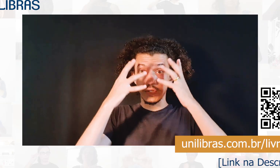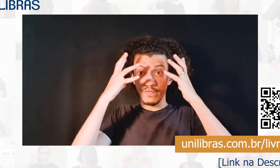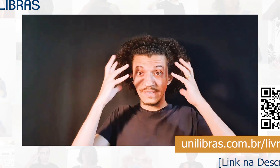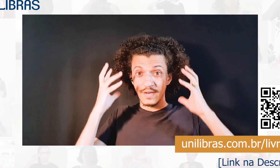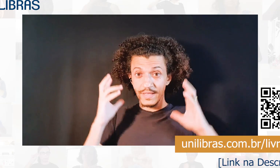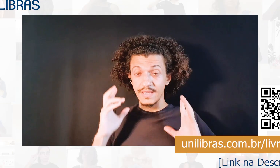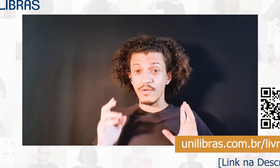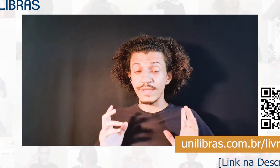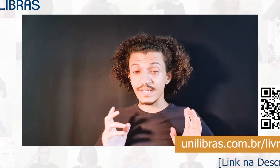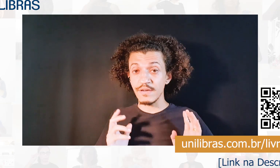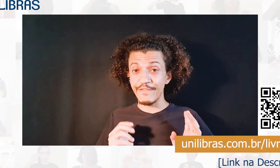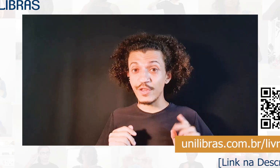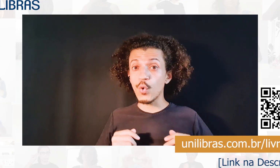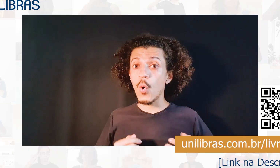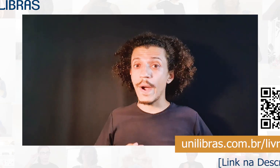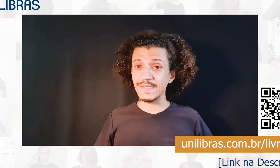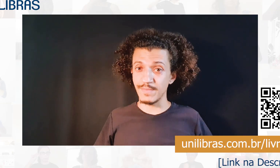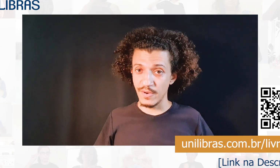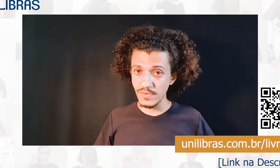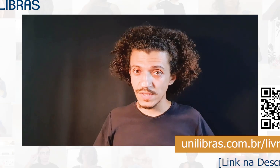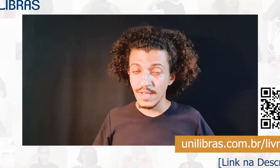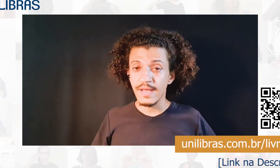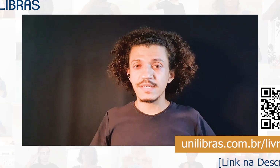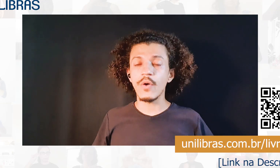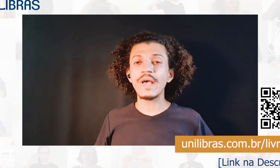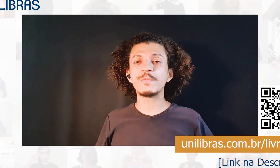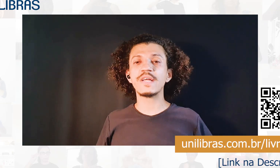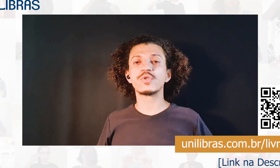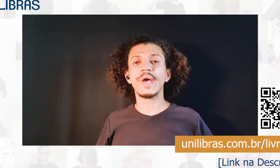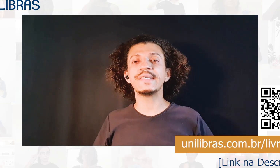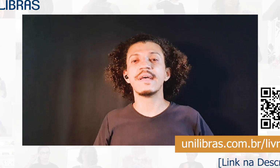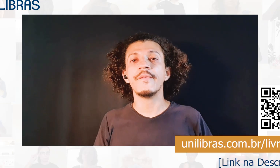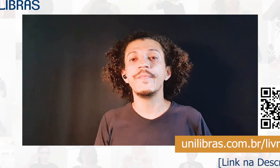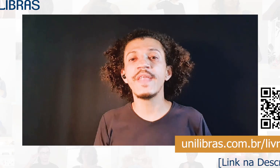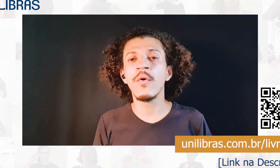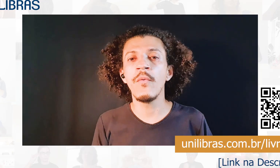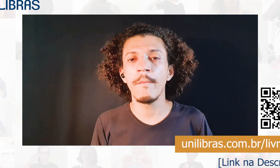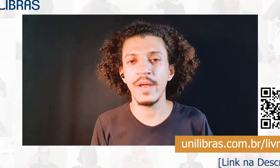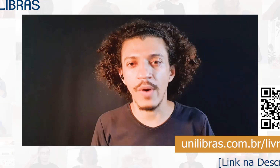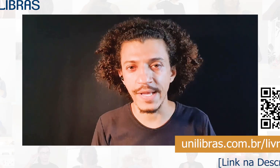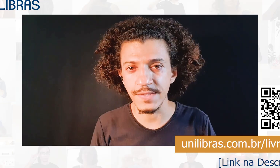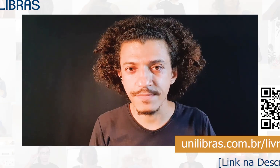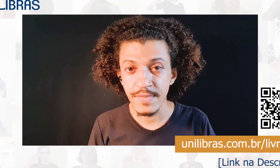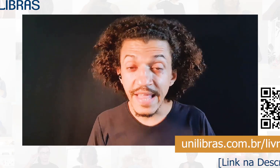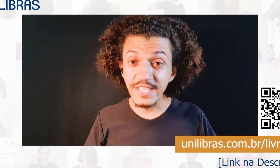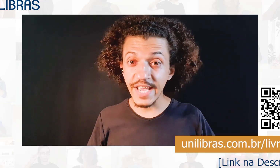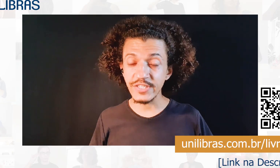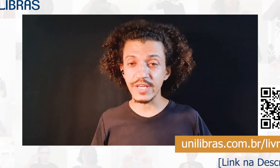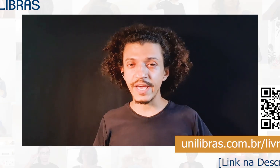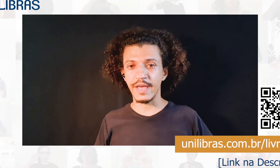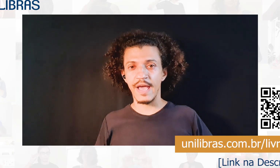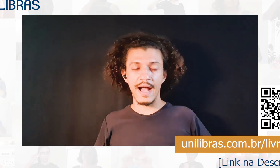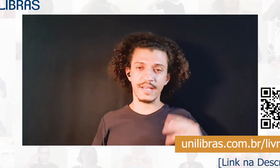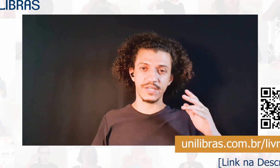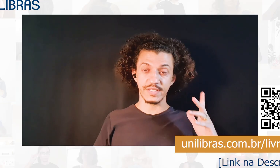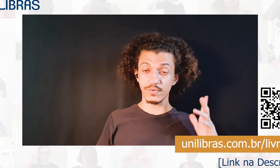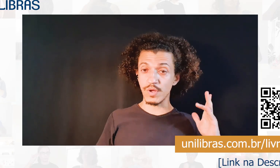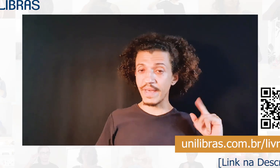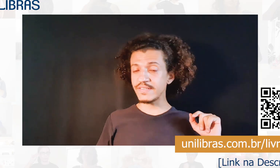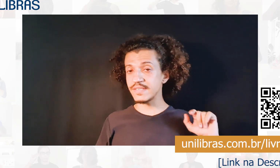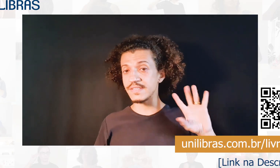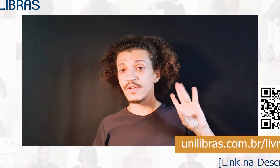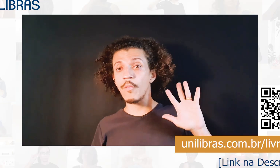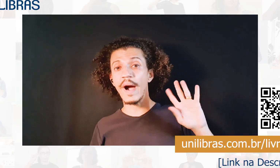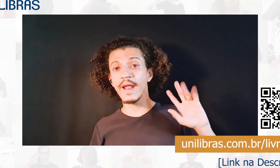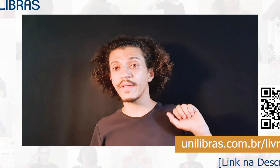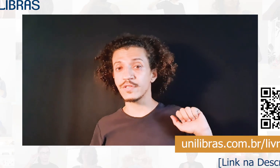Tudo que eu estou fazendo aqui que não está sendo feito com as mãos são expressões não manuais. Tem gente que acha que são